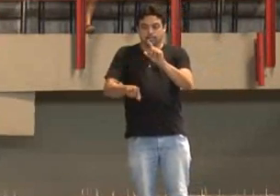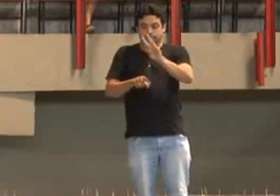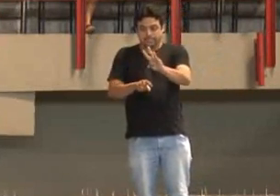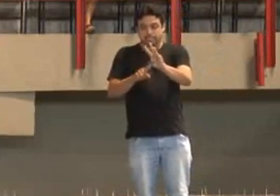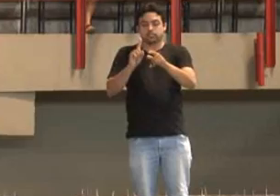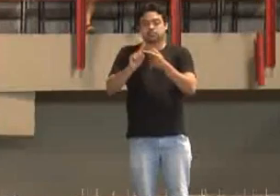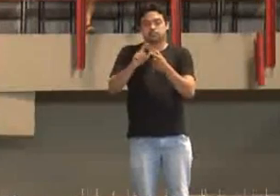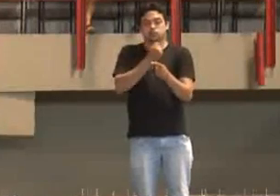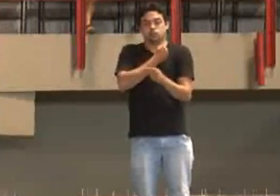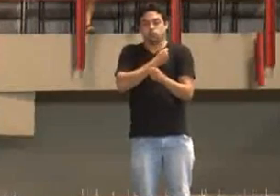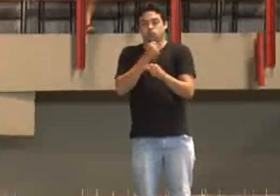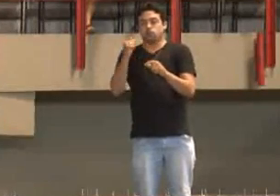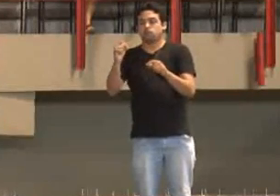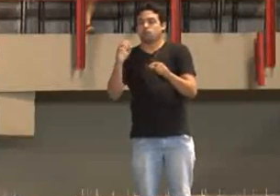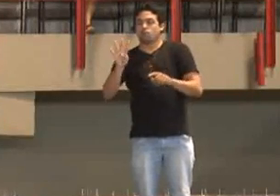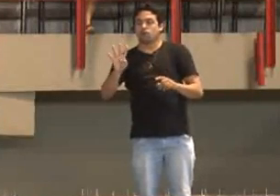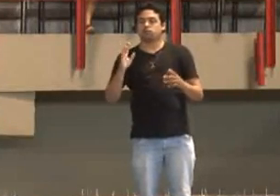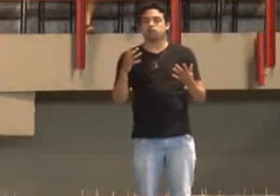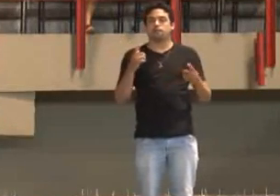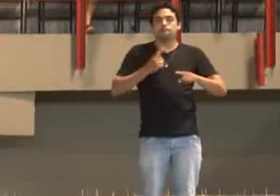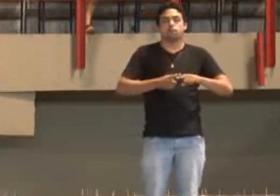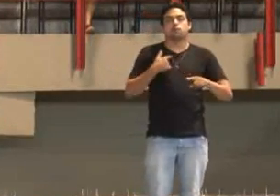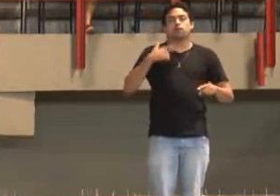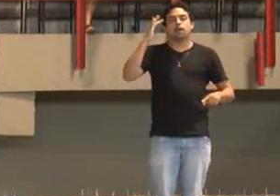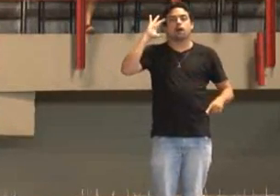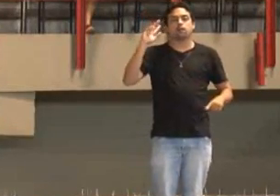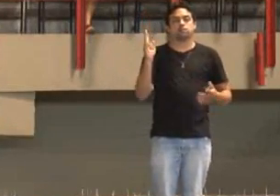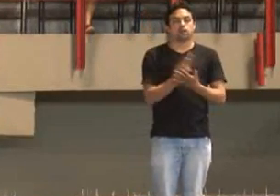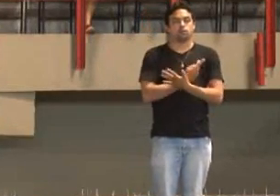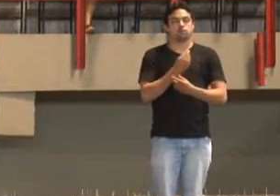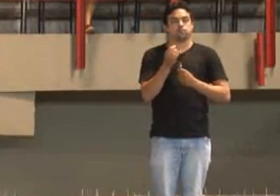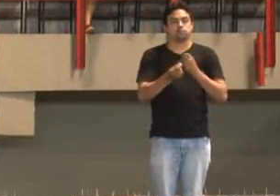4 algarismos? Por quê? O que é que vocês acham?